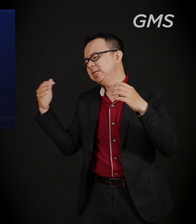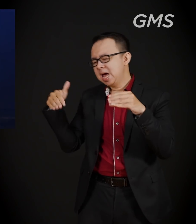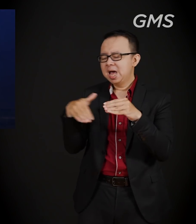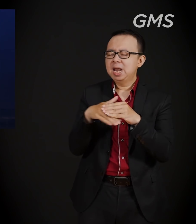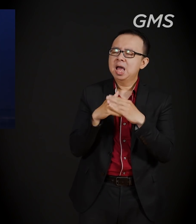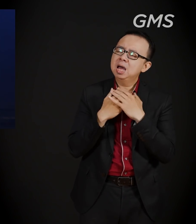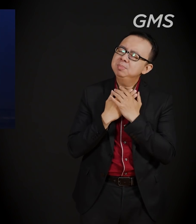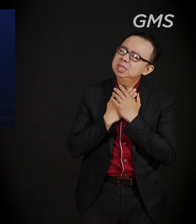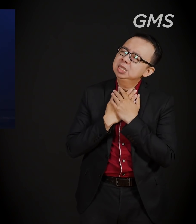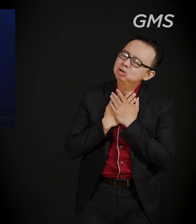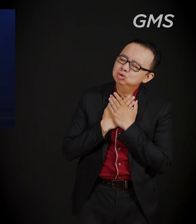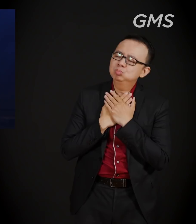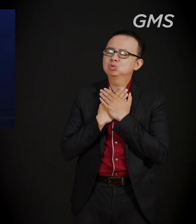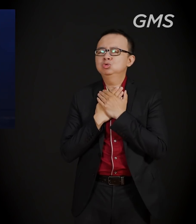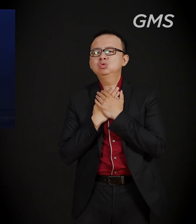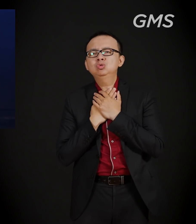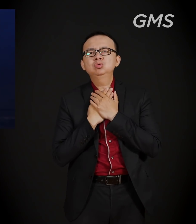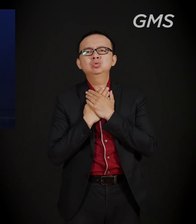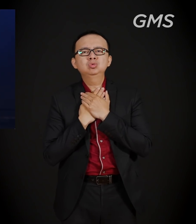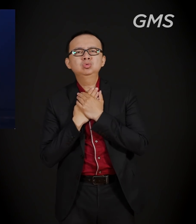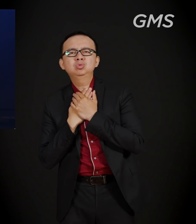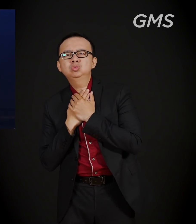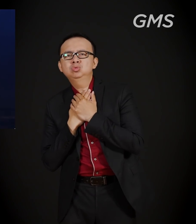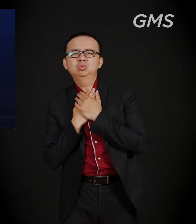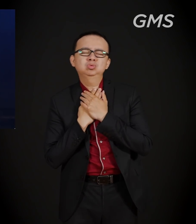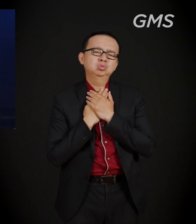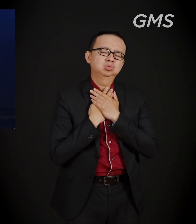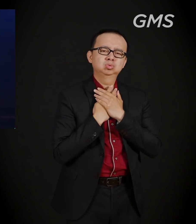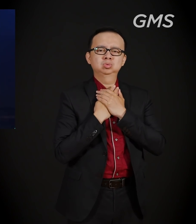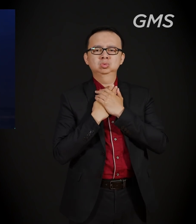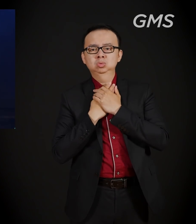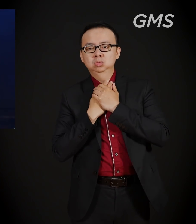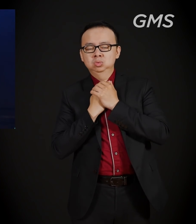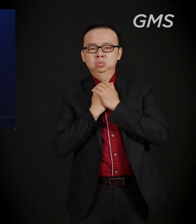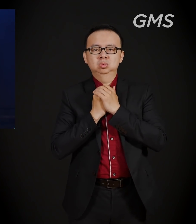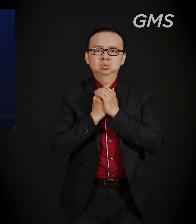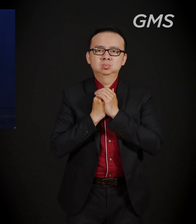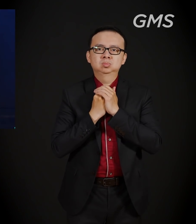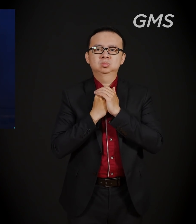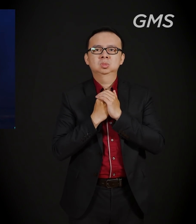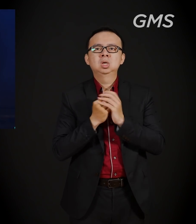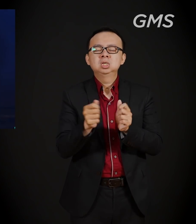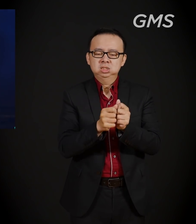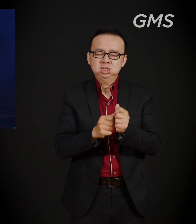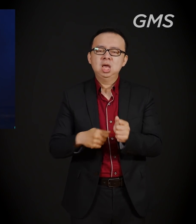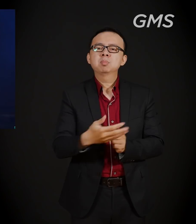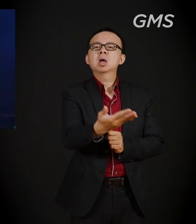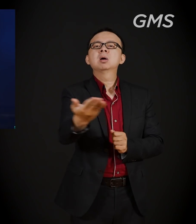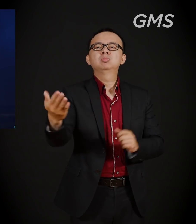dalam hidupku. Dalam hidupku. Musik main dengan sangat lembut. Setiap saudara di